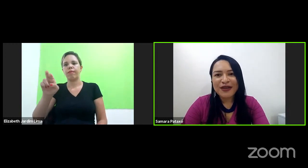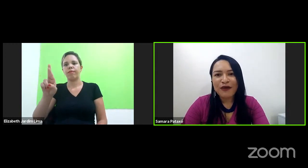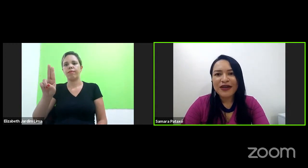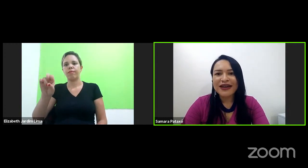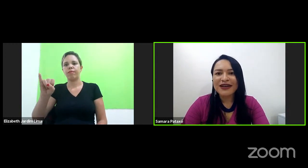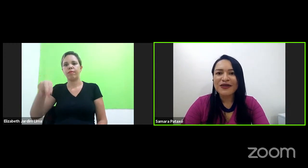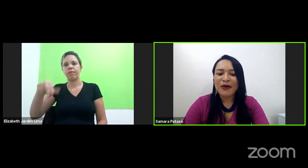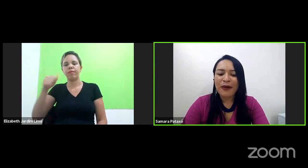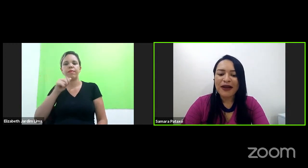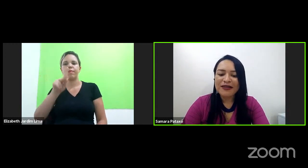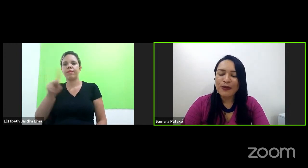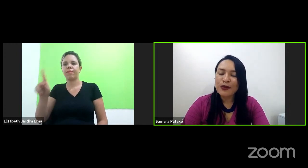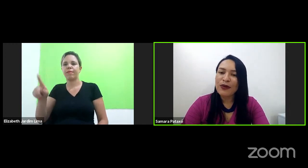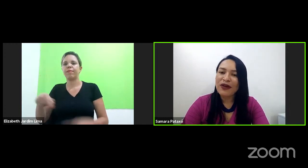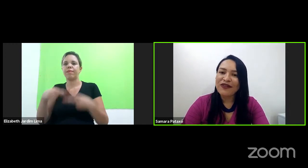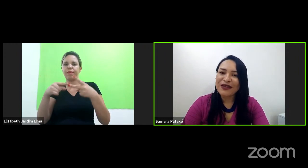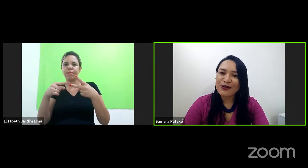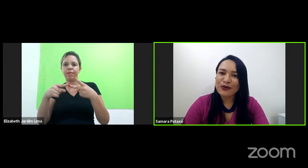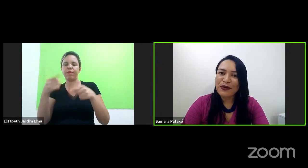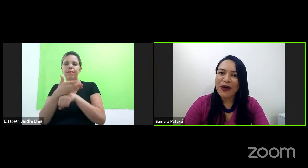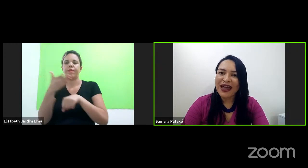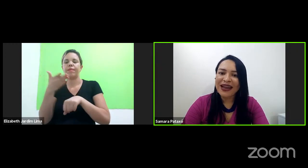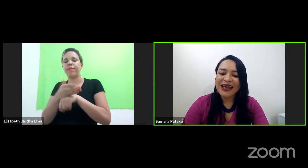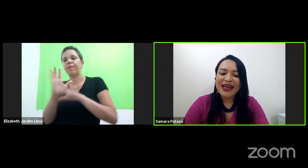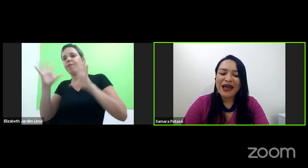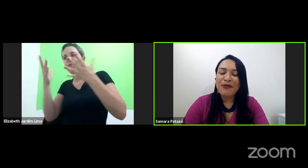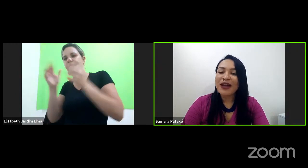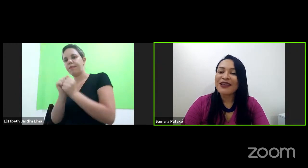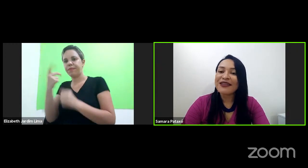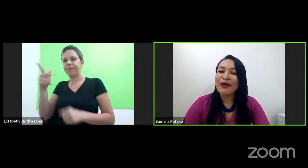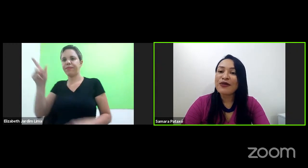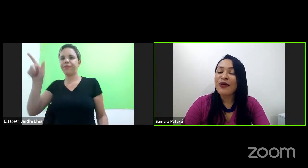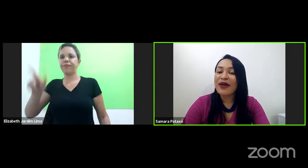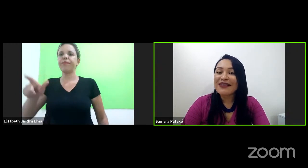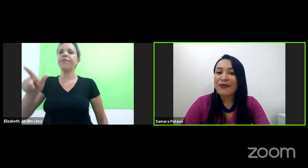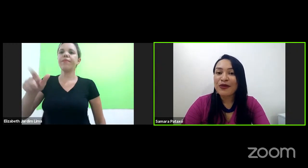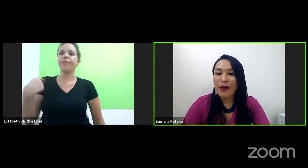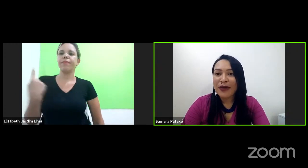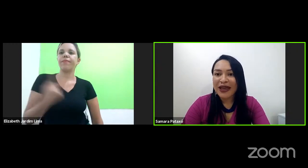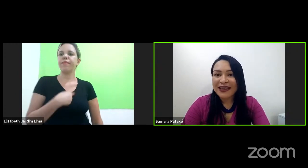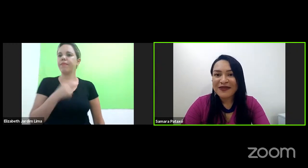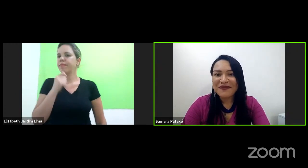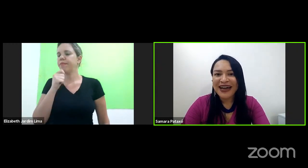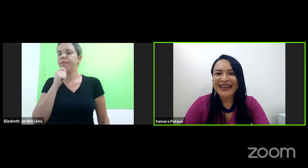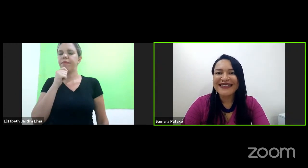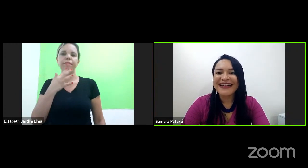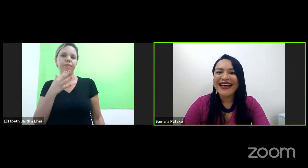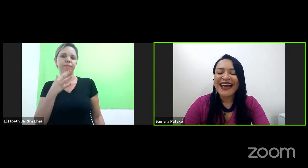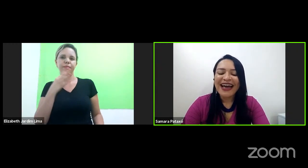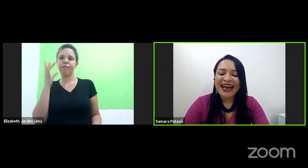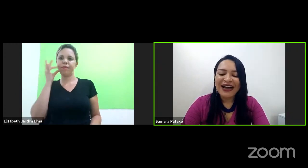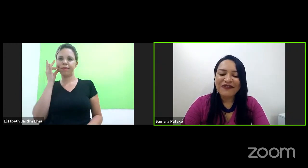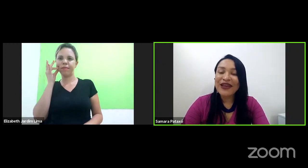segunda vez, salvo engano, que eu participo de um evento junto com ela, embora a gente não se conheça pessoalmente,